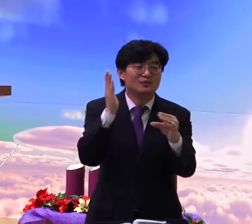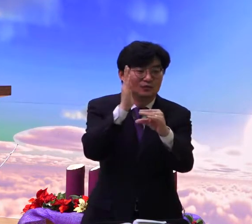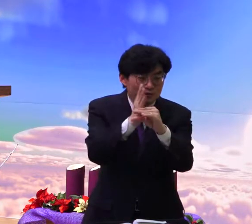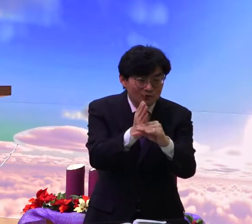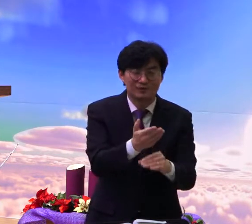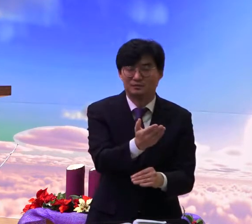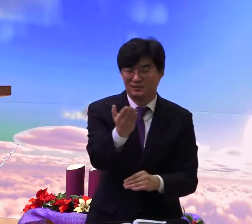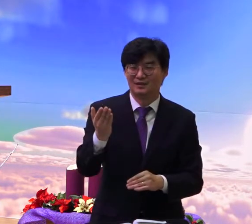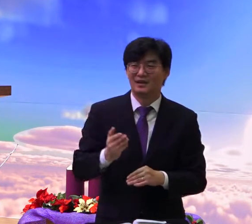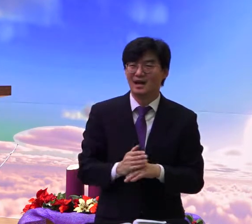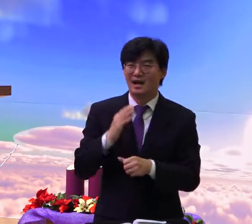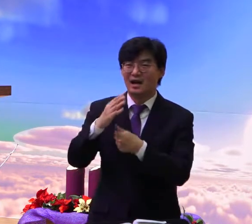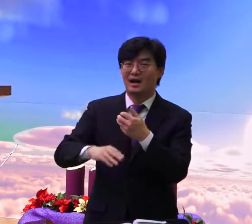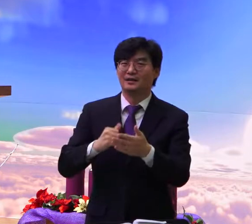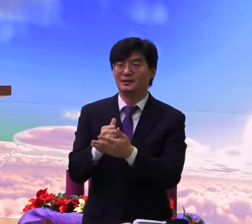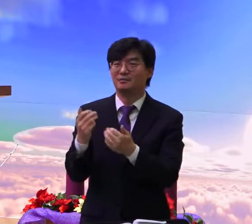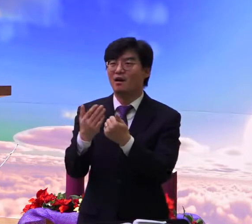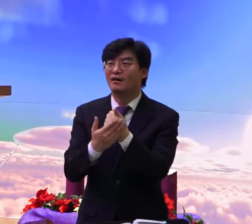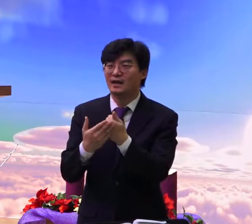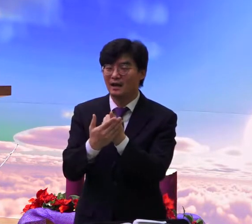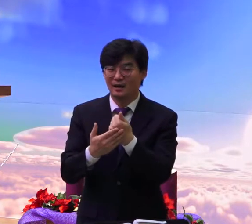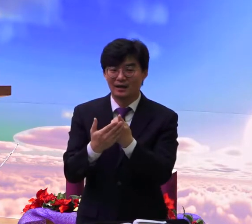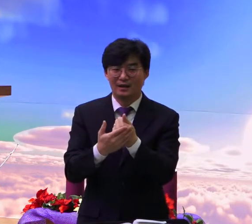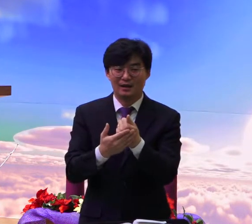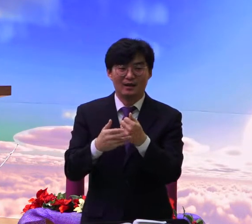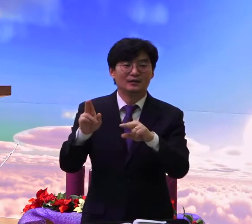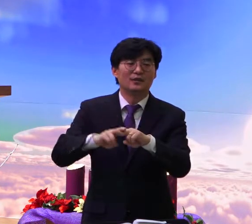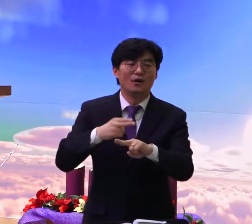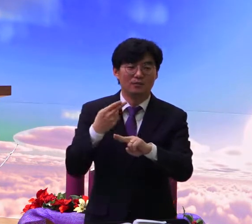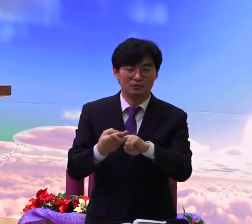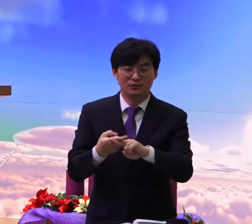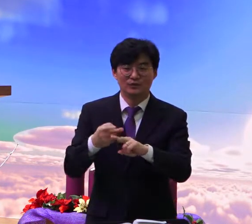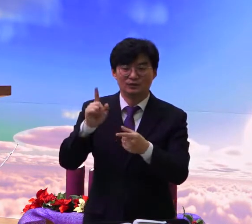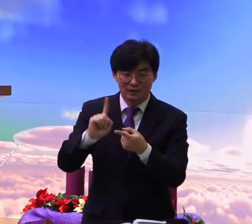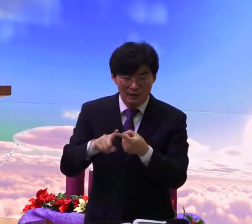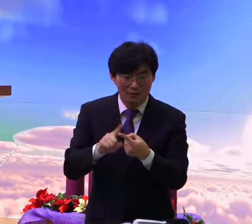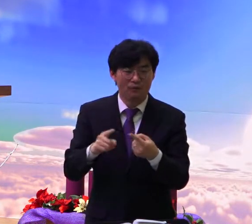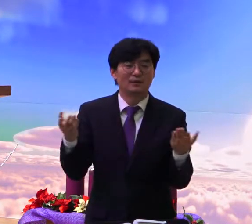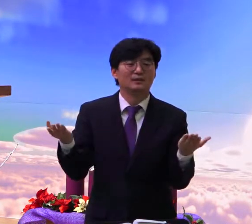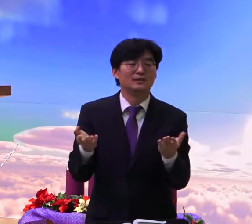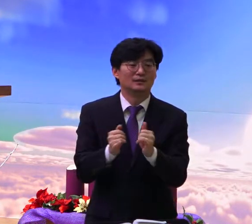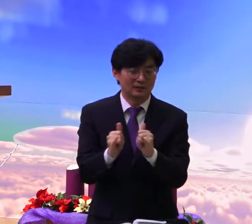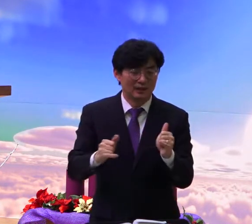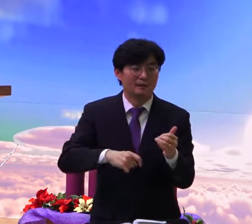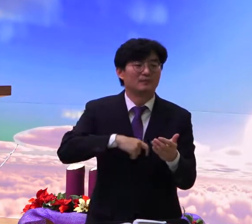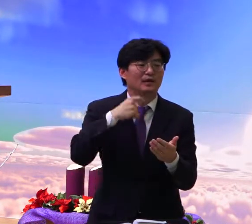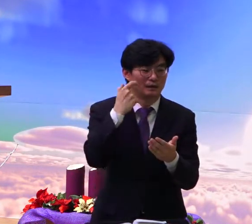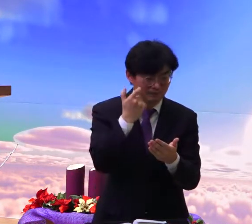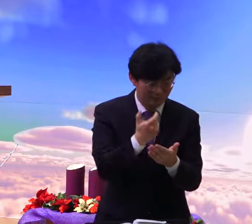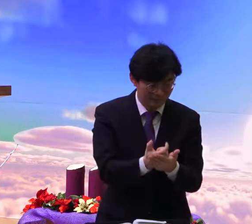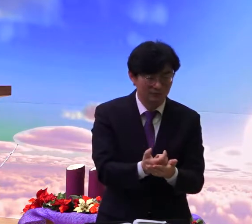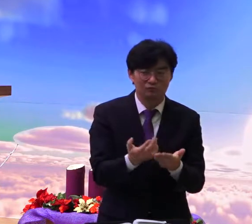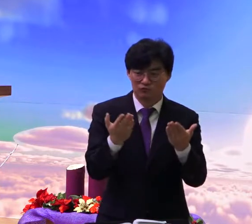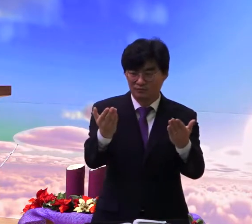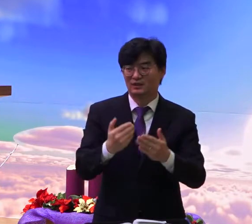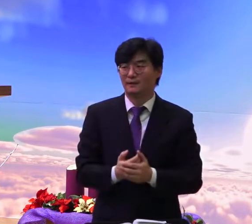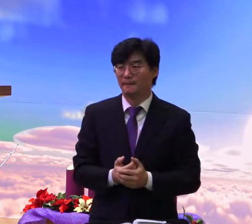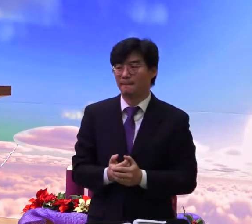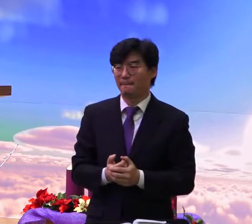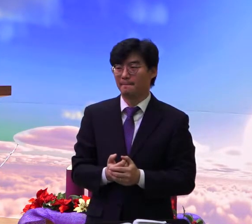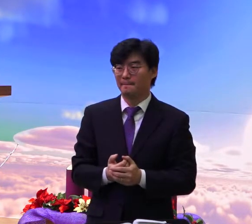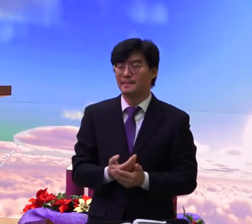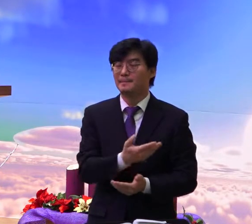하나님의 은혜의 선물을 따라 일꾼 되었습니다. 하나님께서 여러분을 쓰시고자 하시고 여러분을 사용하기